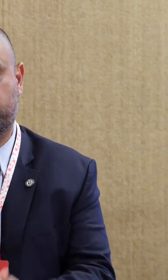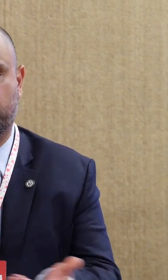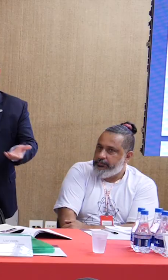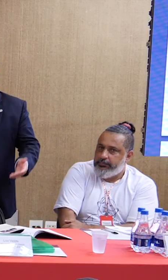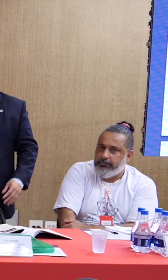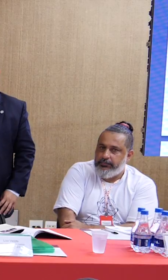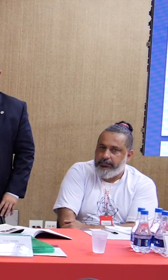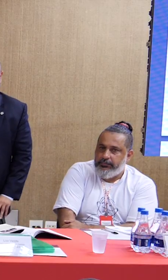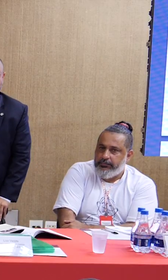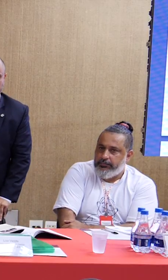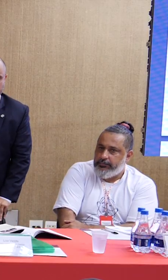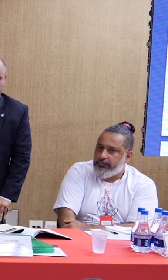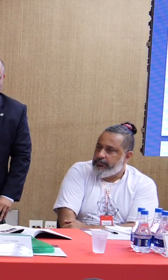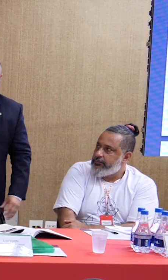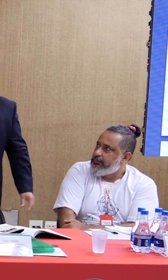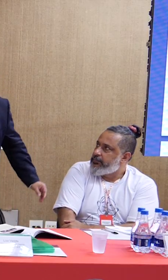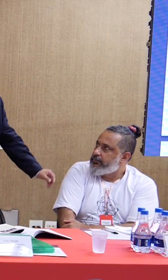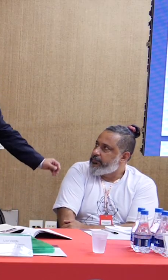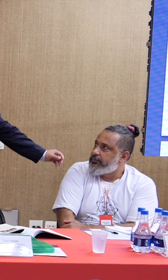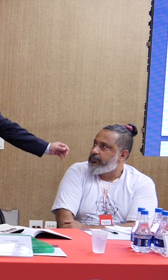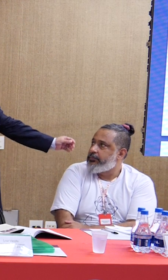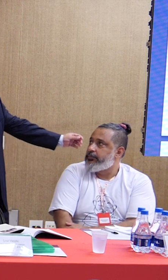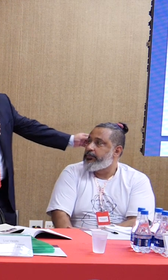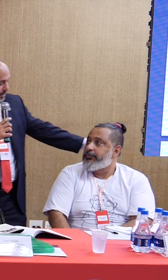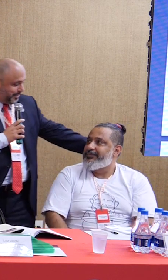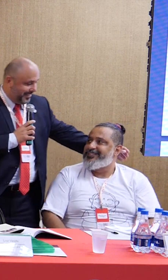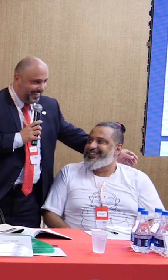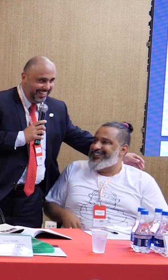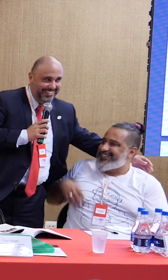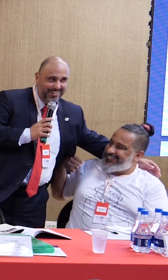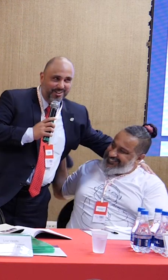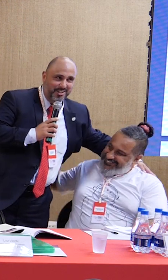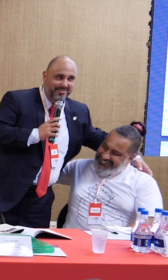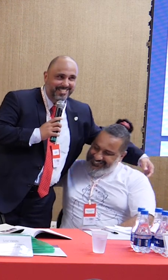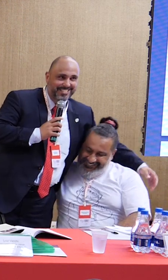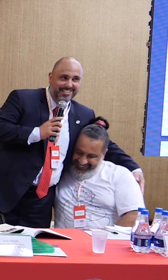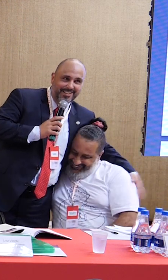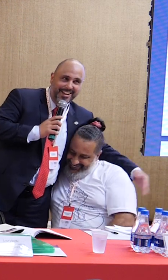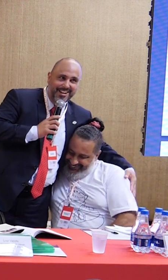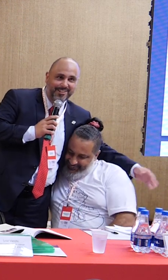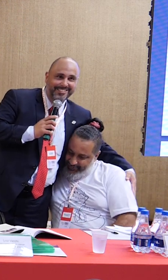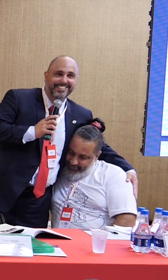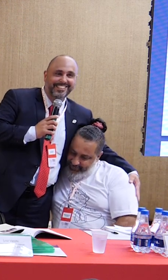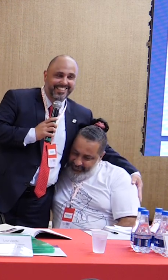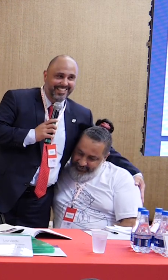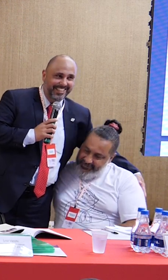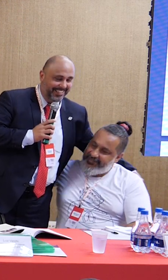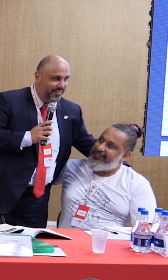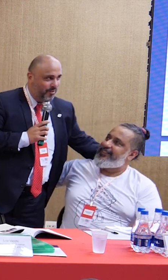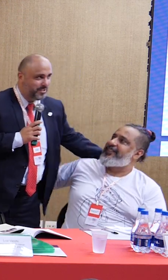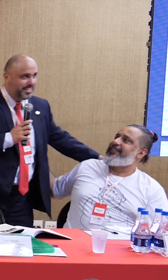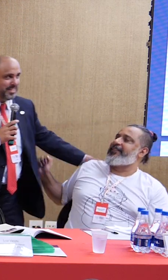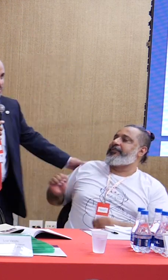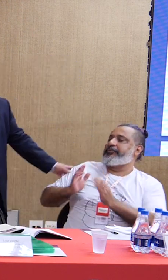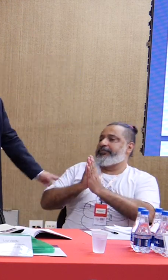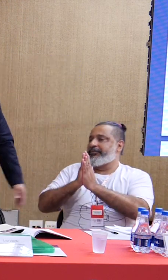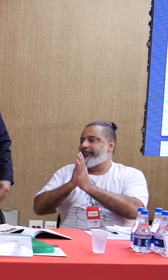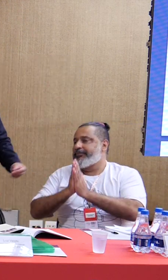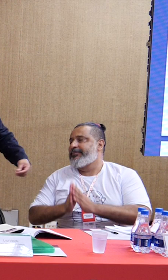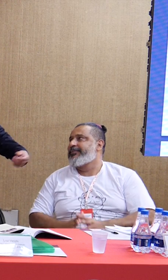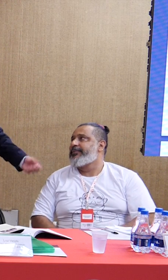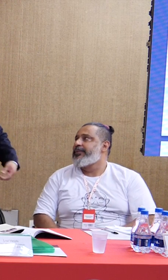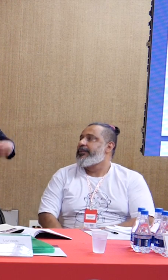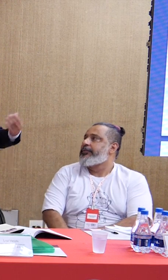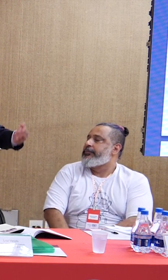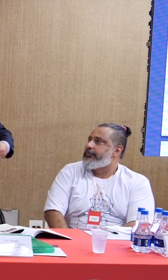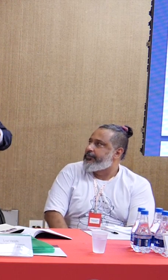vocês estão observando aí. E a liga de tudo isso aqui, né, que é o nosso aniversário Abigail, que conseguiu, ao